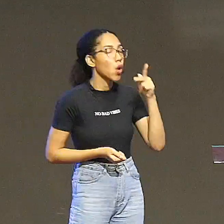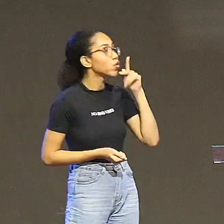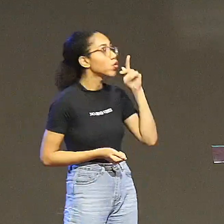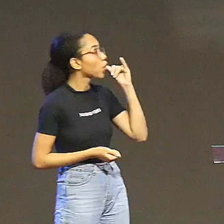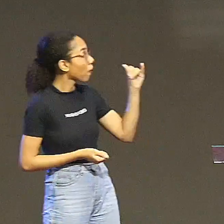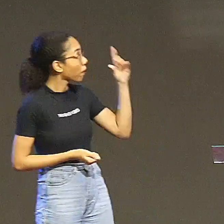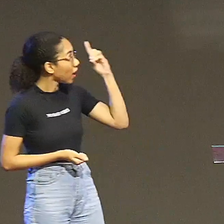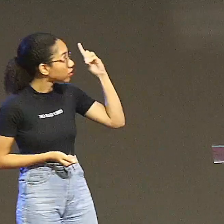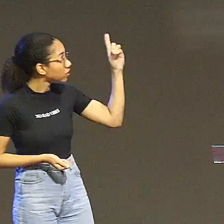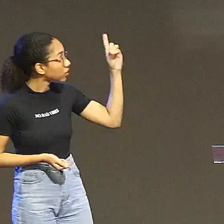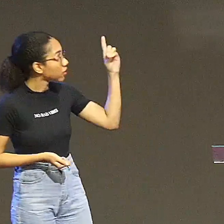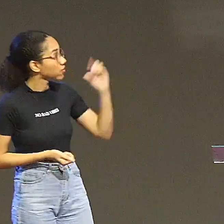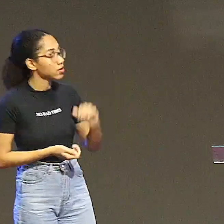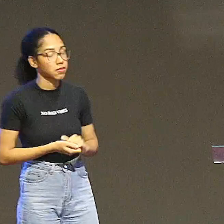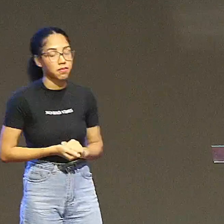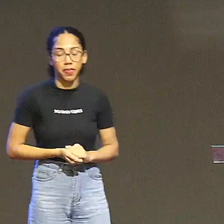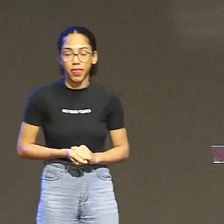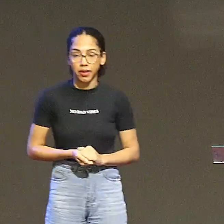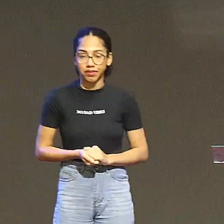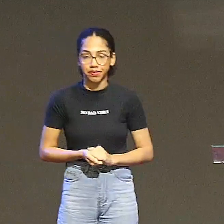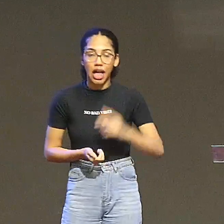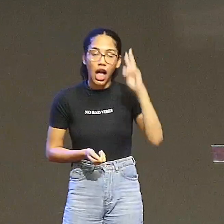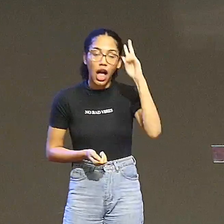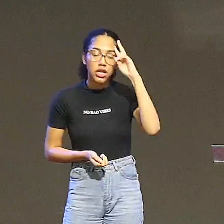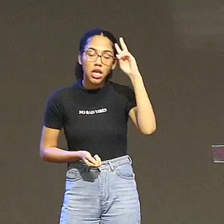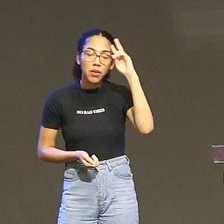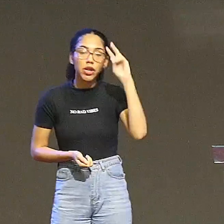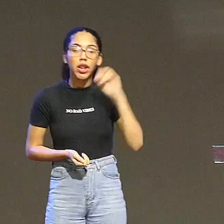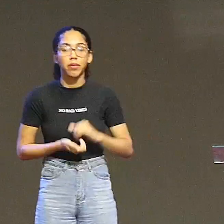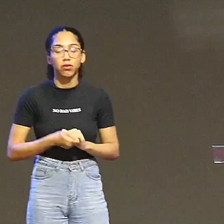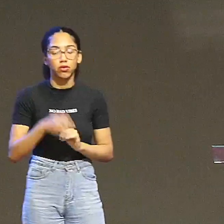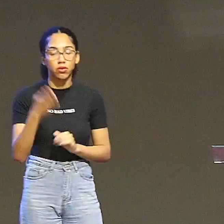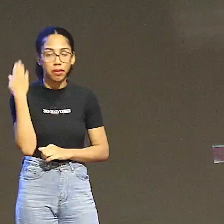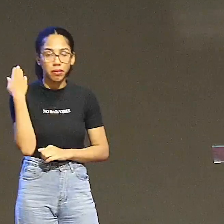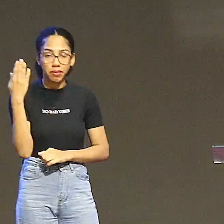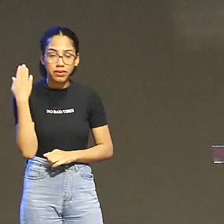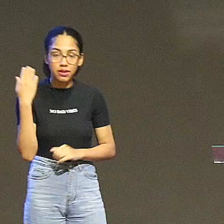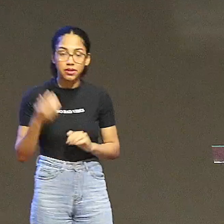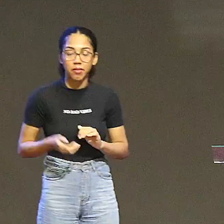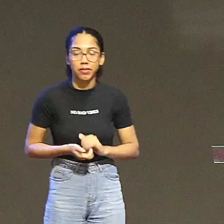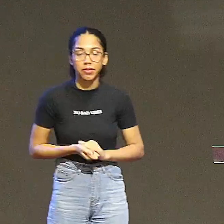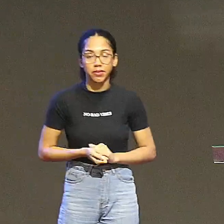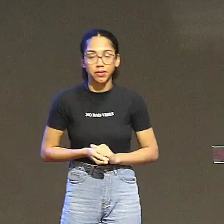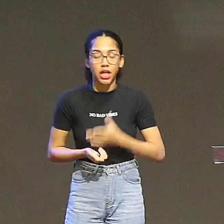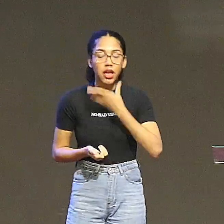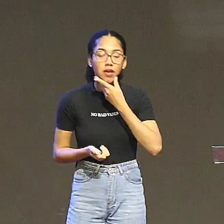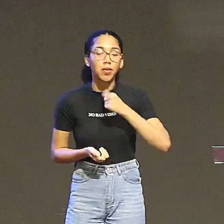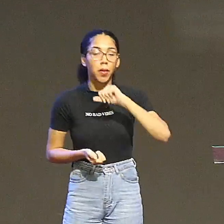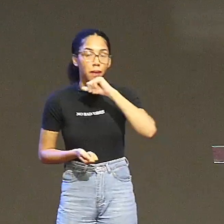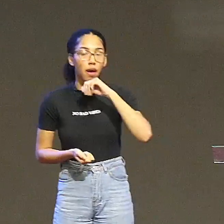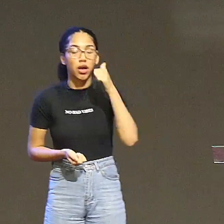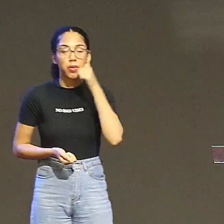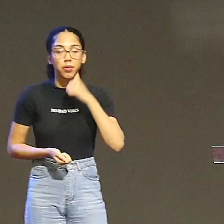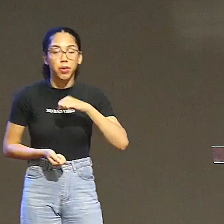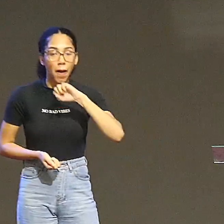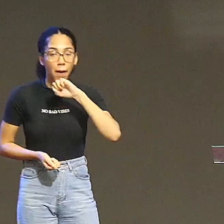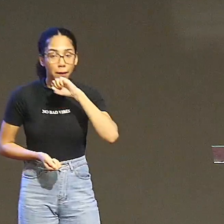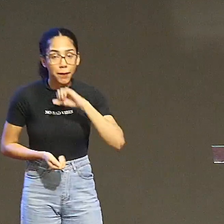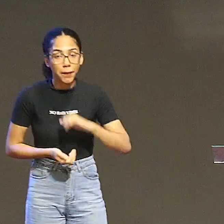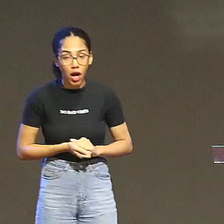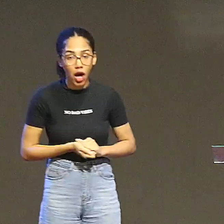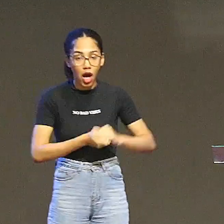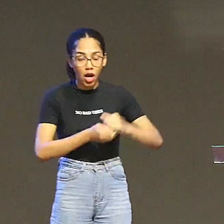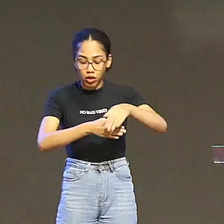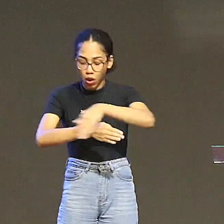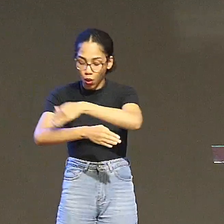desfrutam Eu sempre me lembro de uma época em que os meus pais eram meus vizinhos de muro e às vezes no meio da